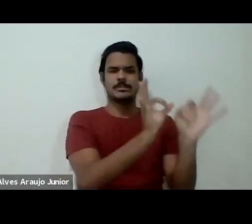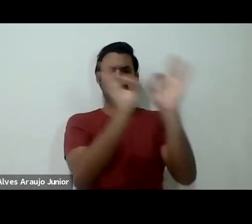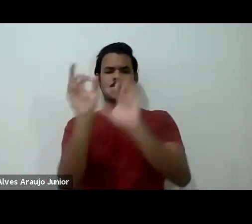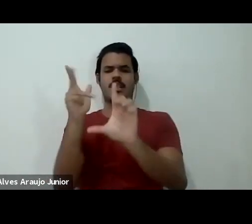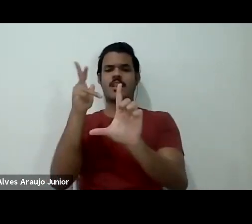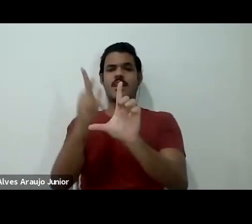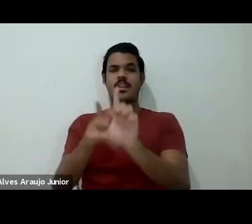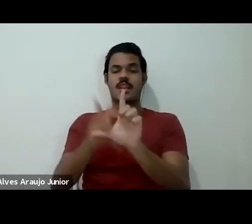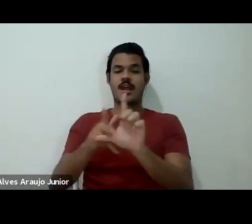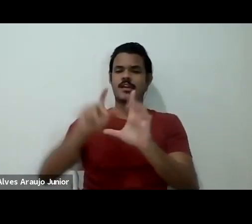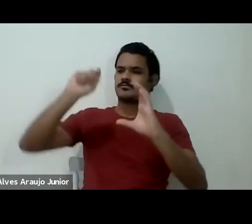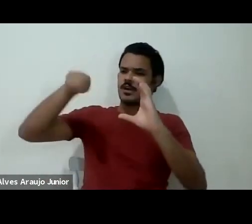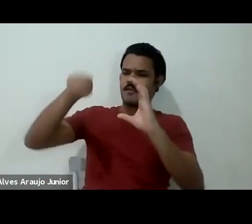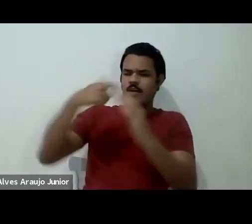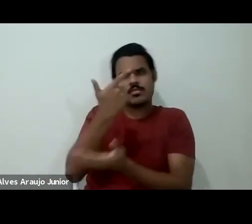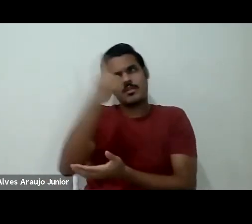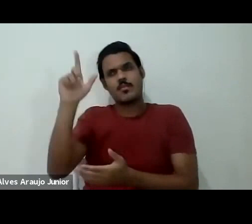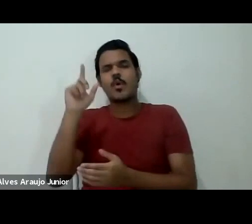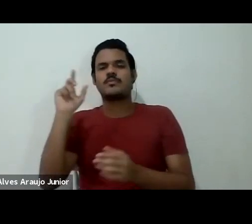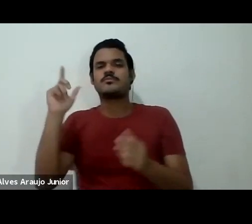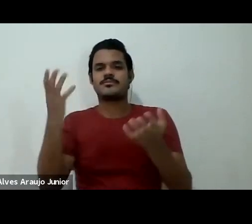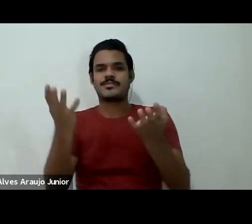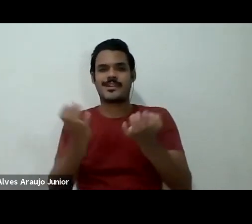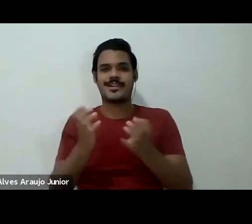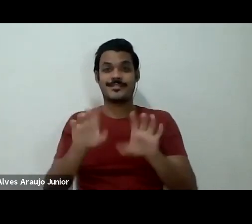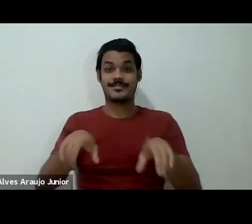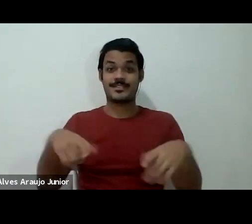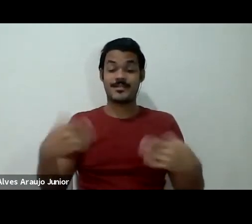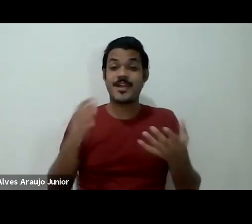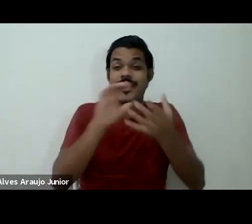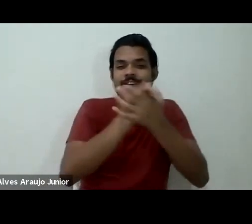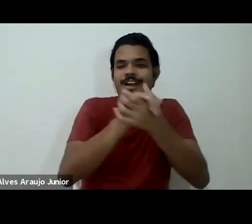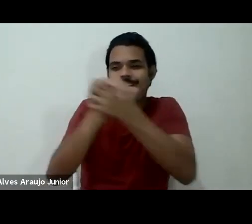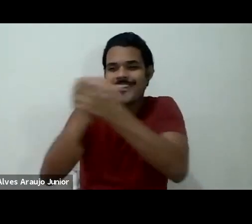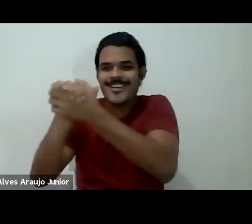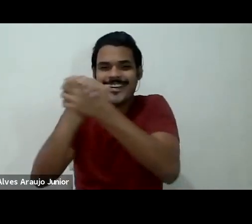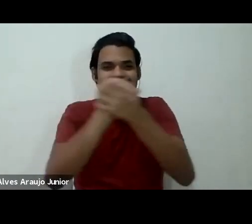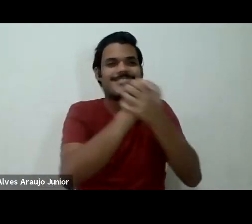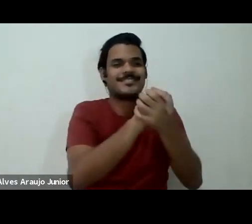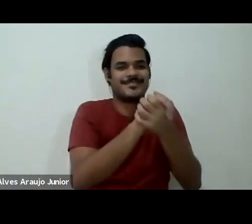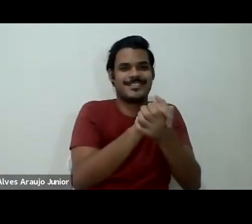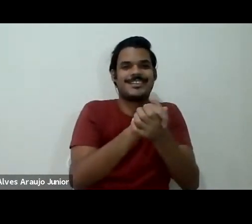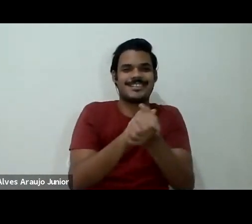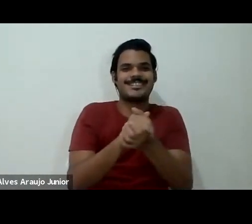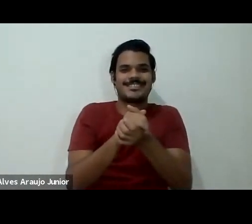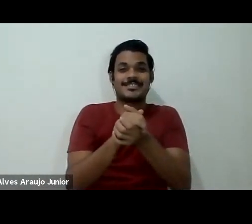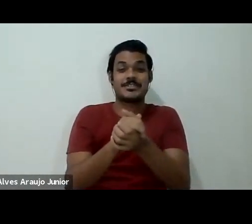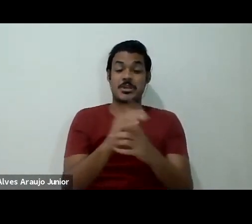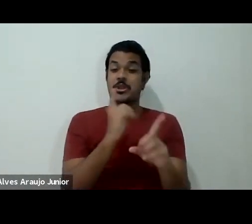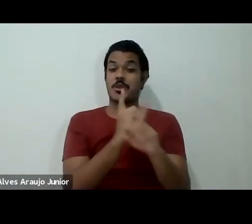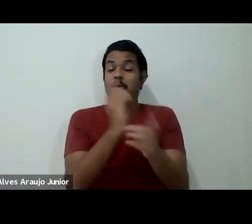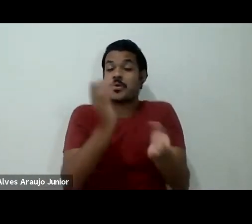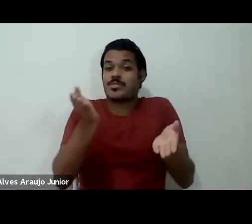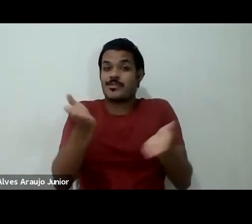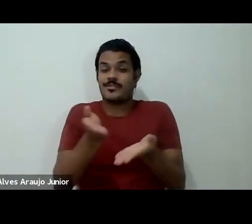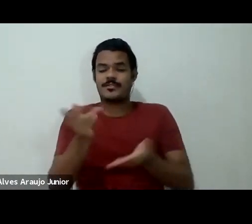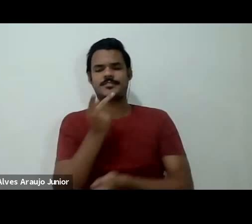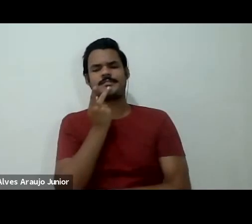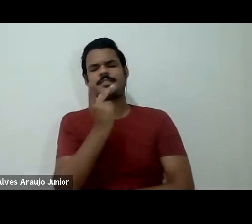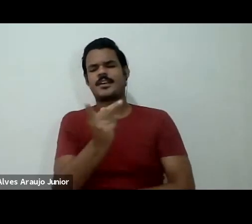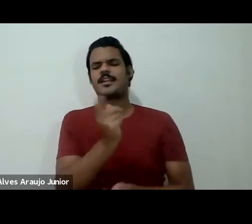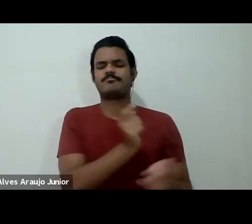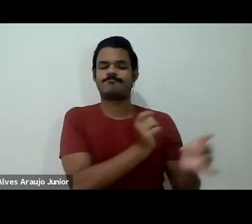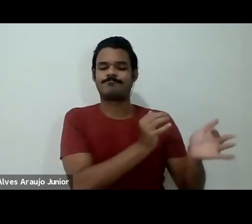gravada posteriormente. Cumprimento também todas e todos os presentes nesse encontro de hoje, que vamos falar sobre os processos